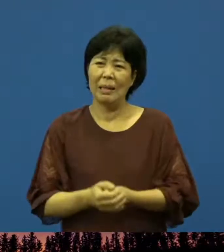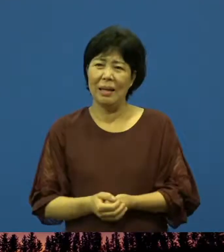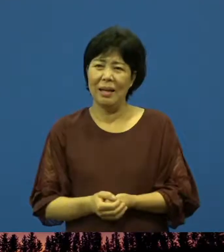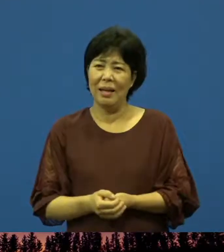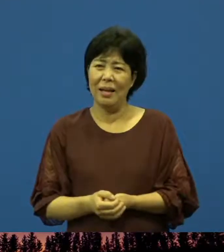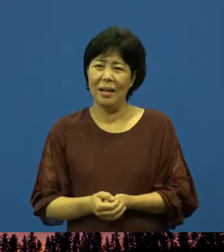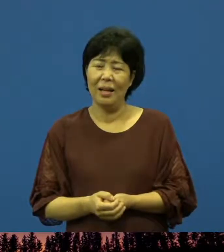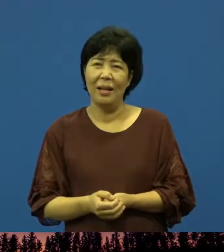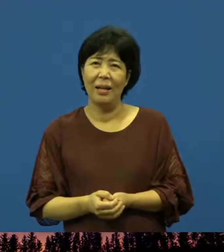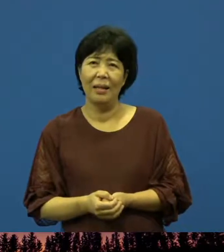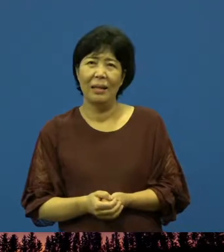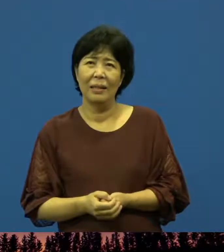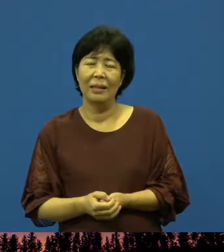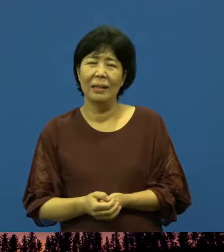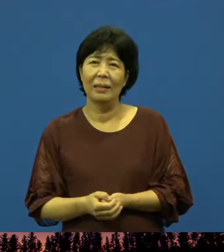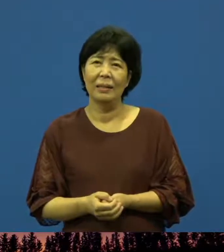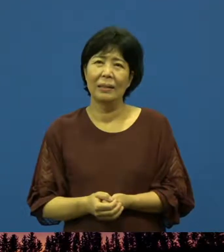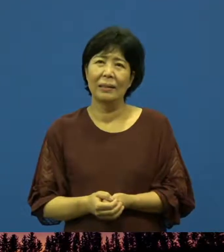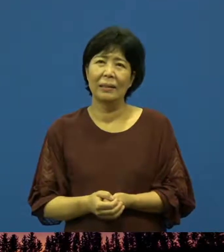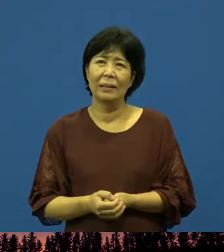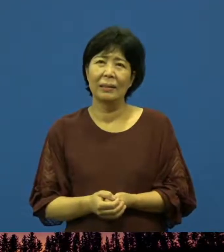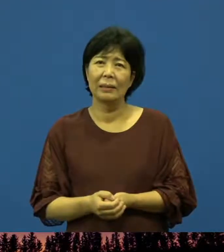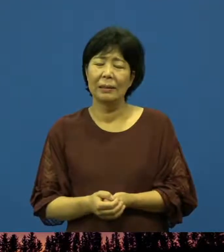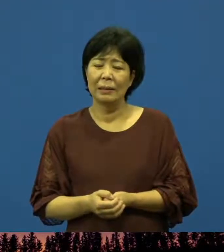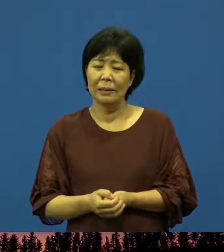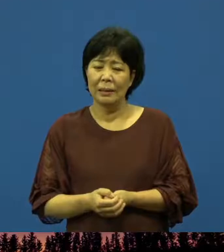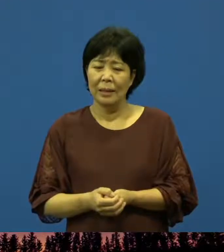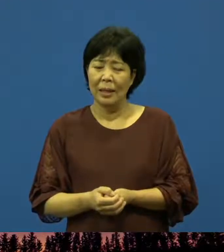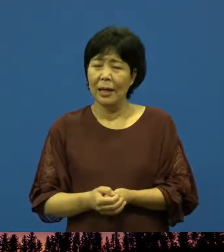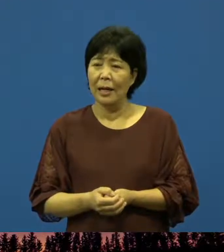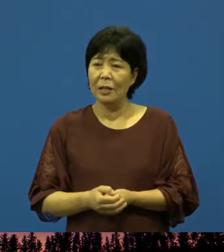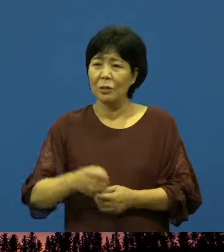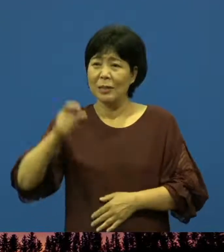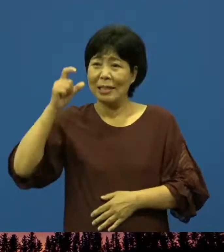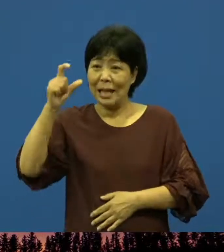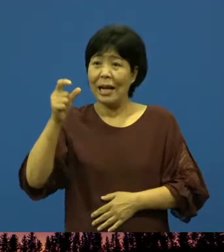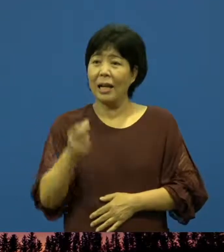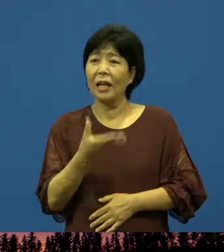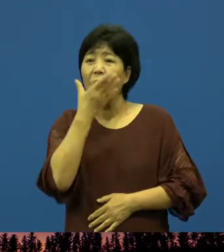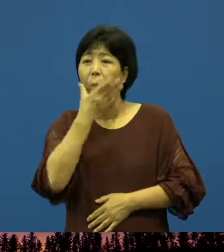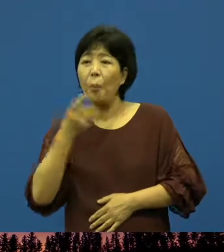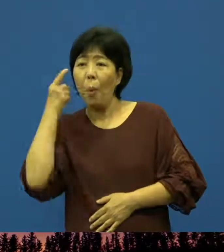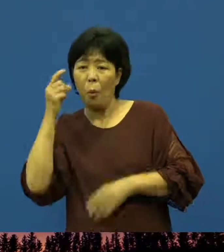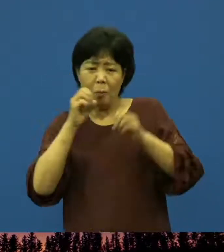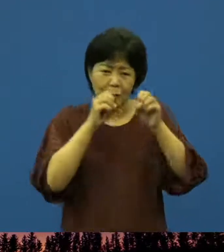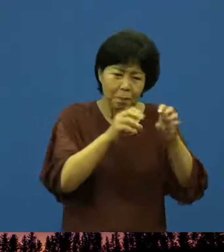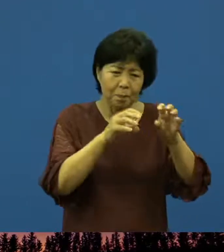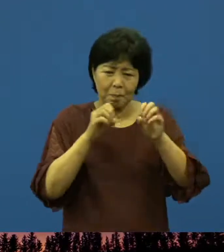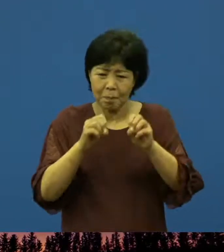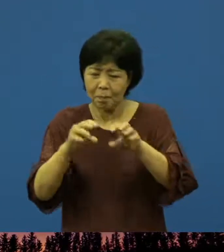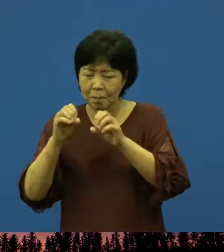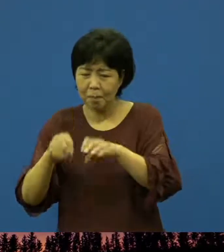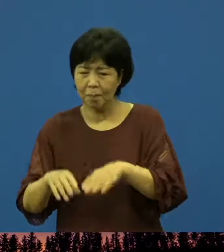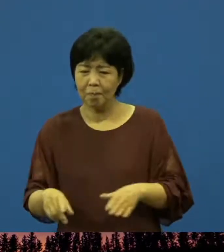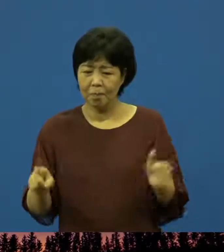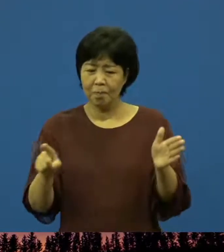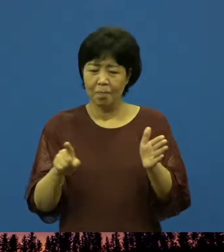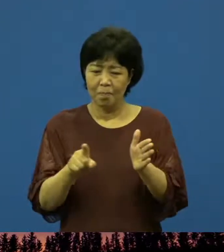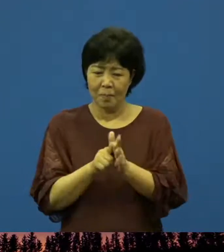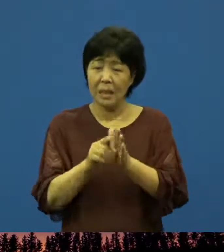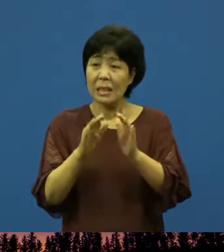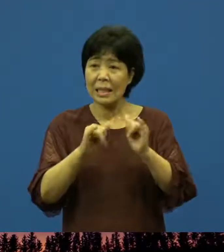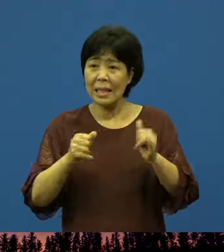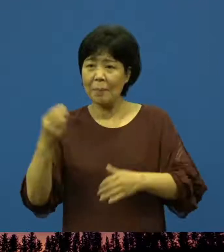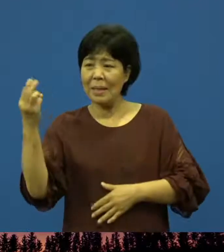소수의 무리들이 강력하게 복음을 전하고 하니까 믿는 자들이 막 3,000명, 5,000명 일어나니까